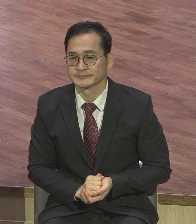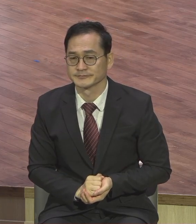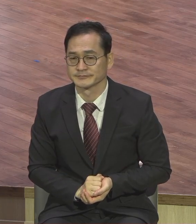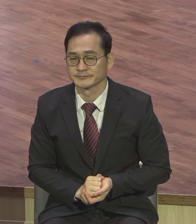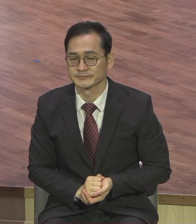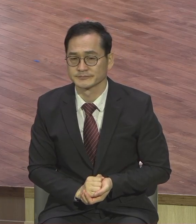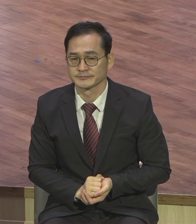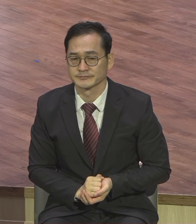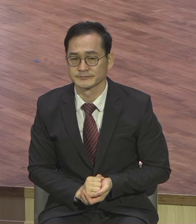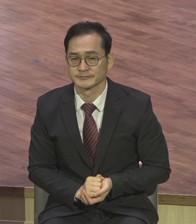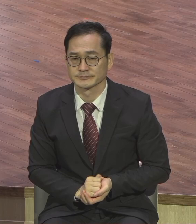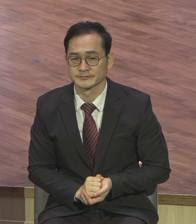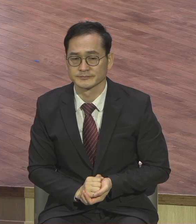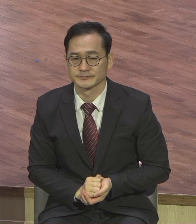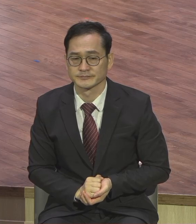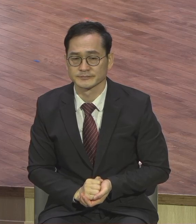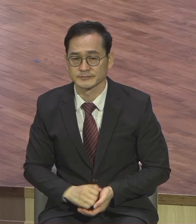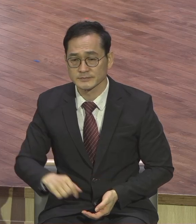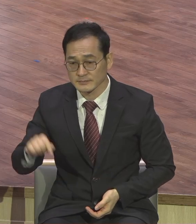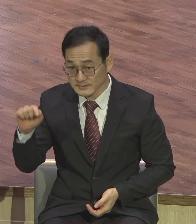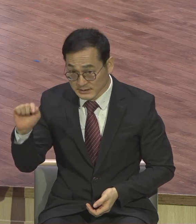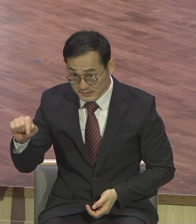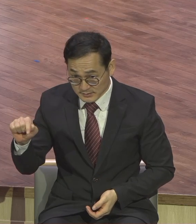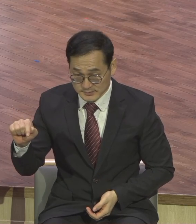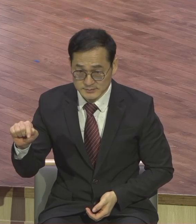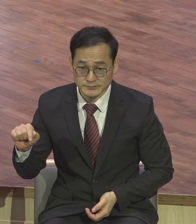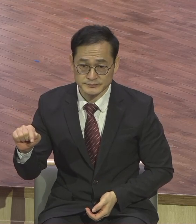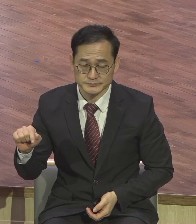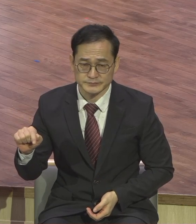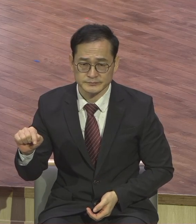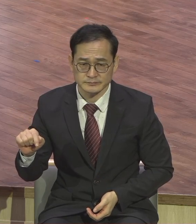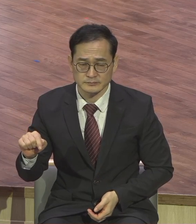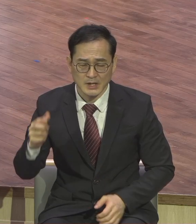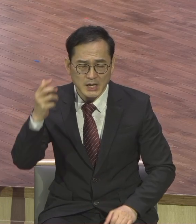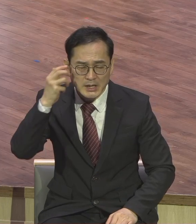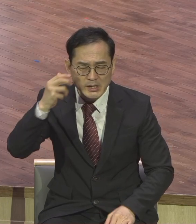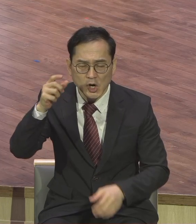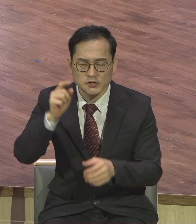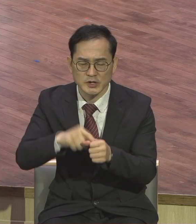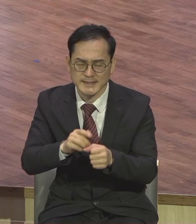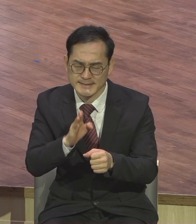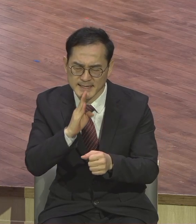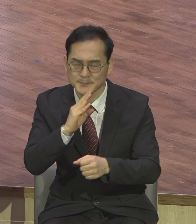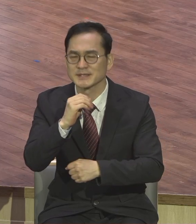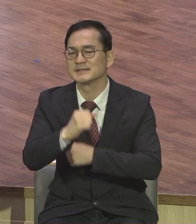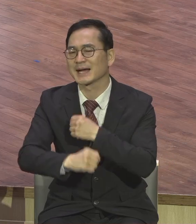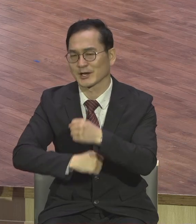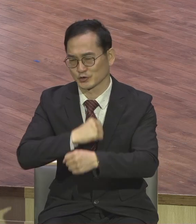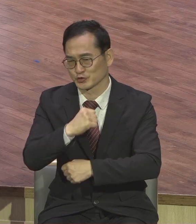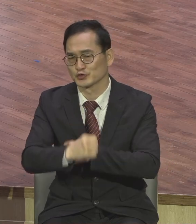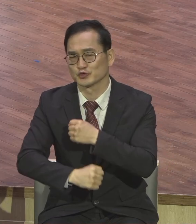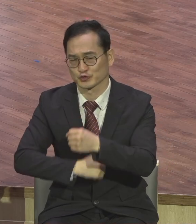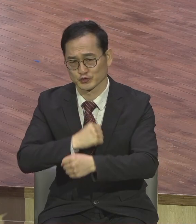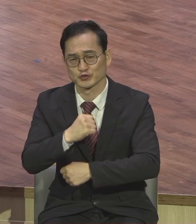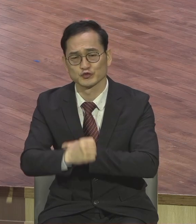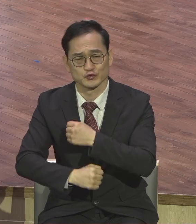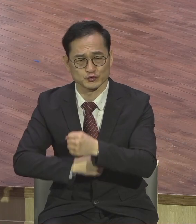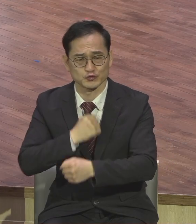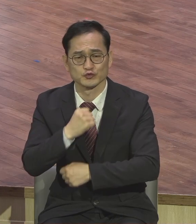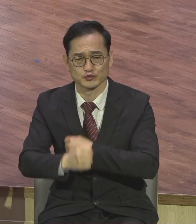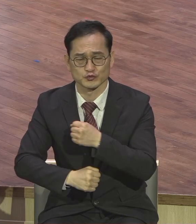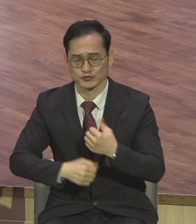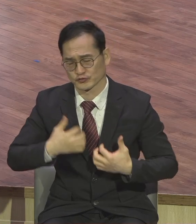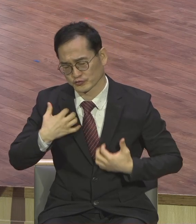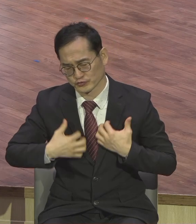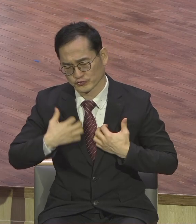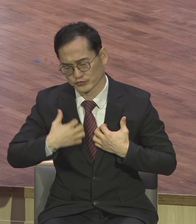사도 바울의 이 선언 또 결국은 뭐냐? 영적 참 자유함을 누리라.